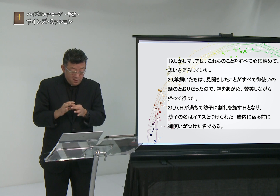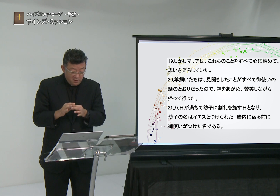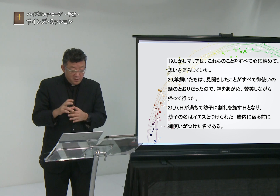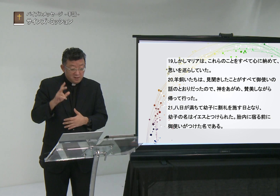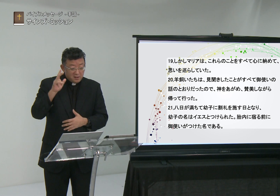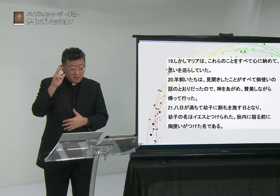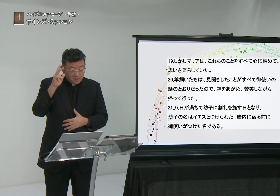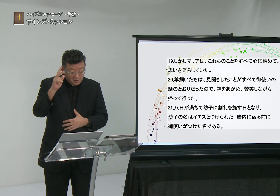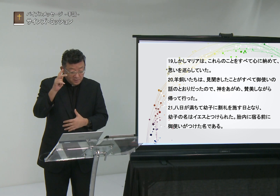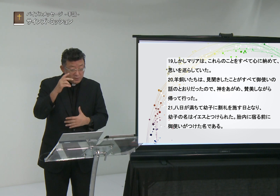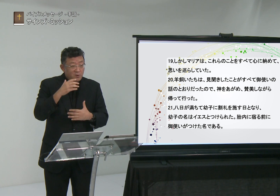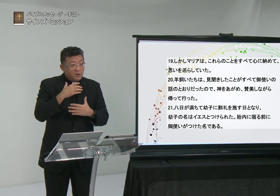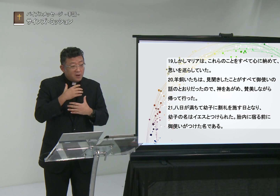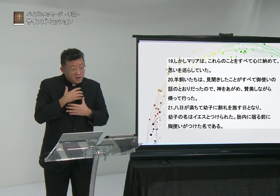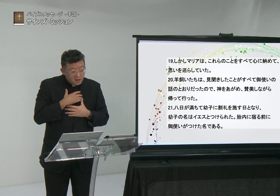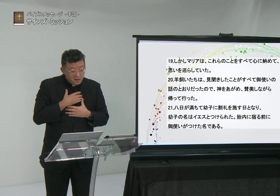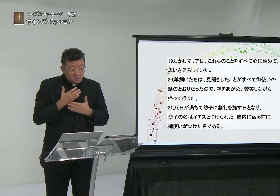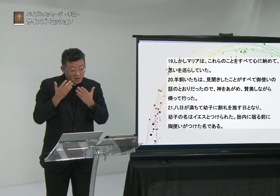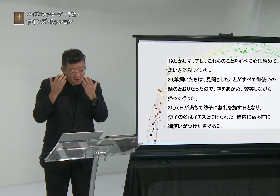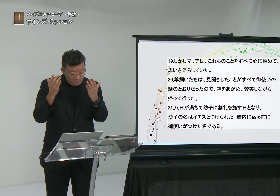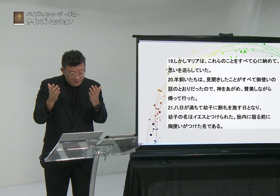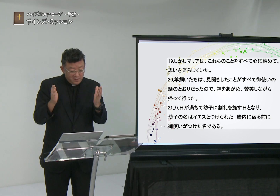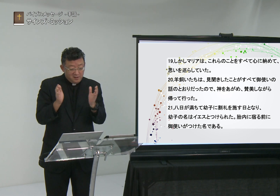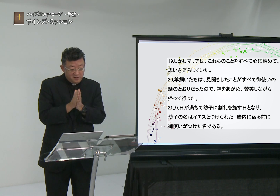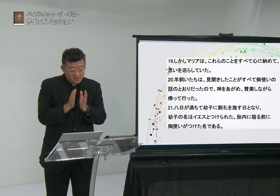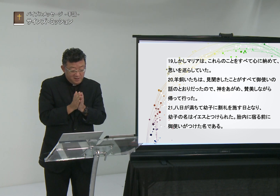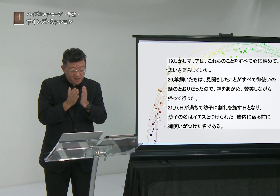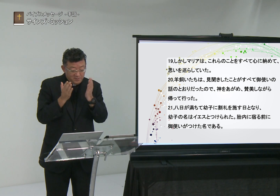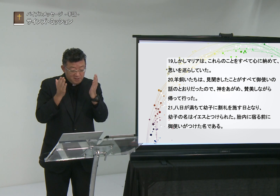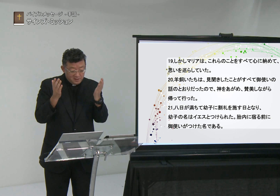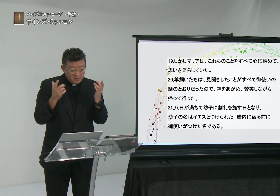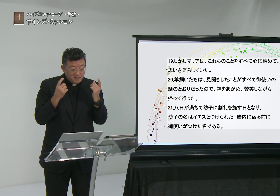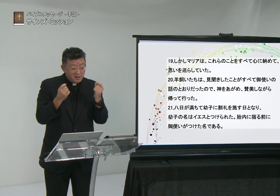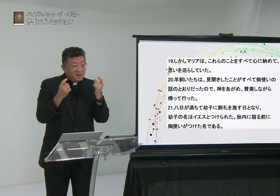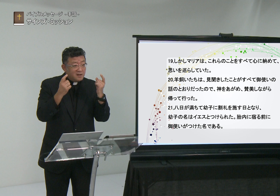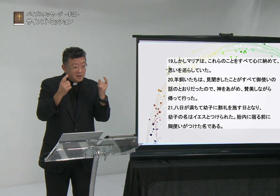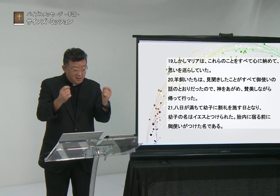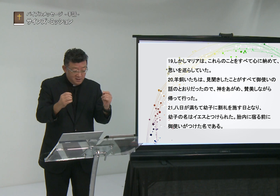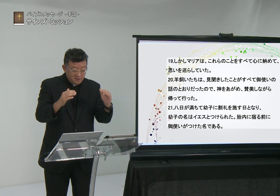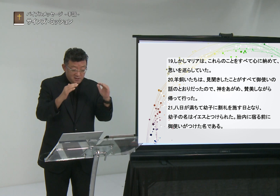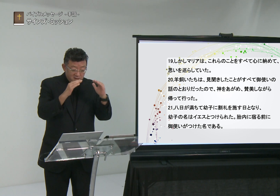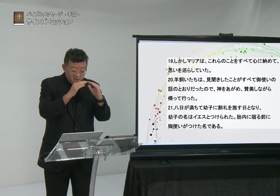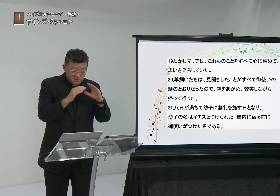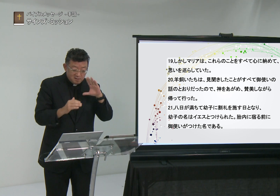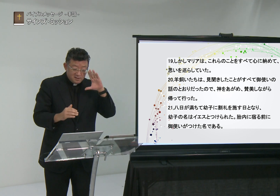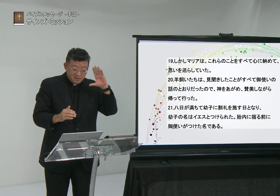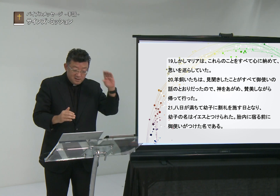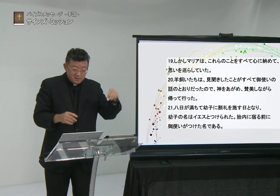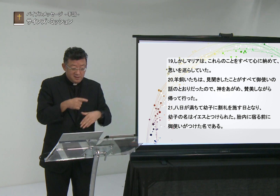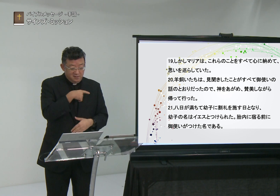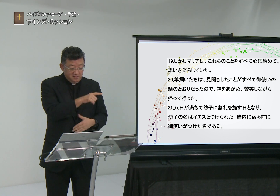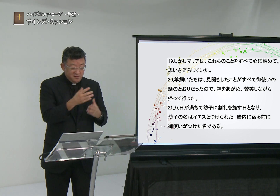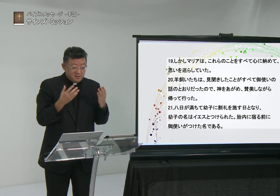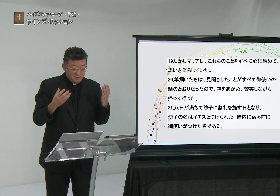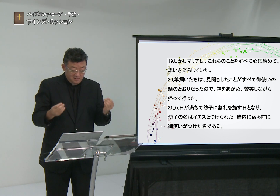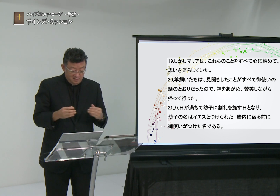で神を崇め賛美しながら帰っていっ